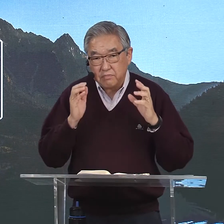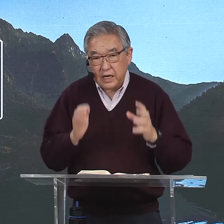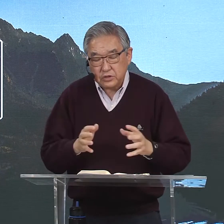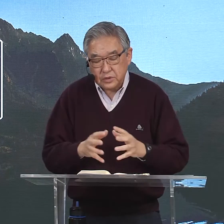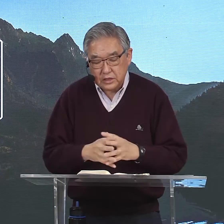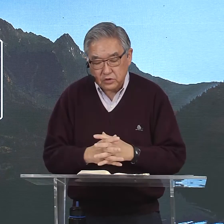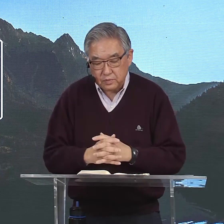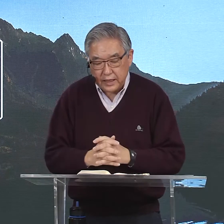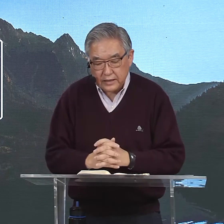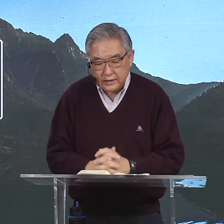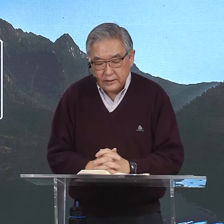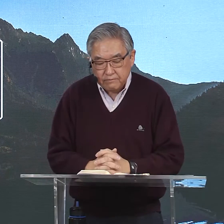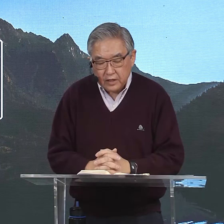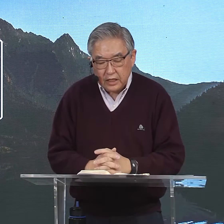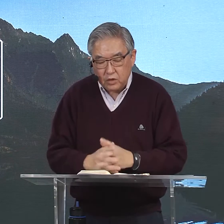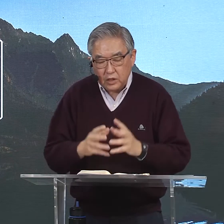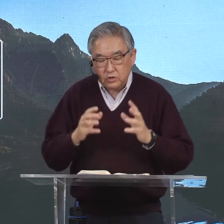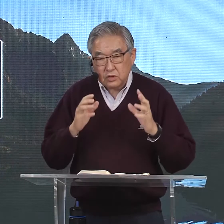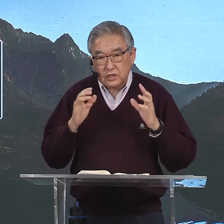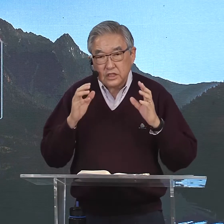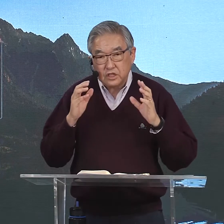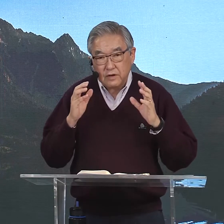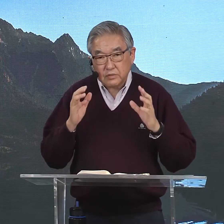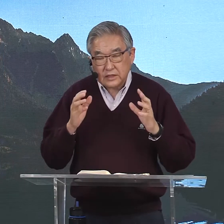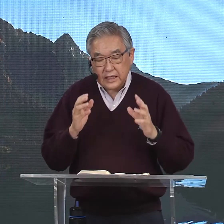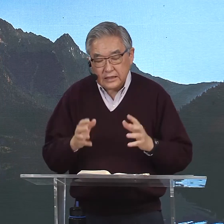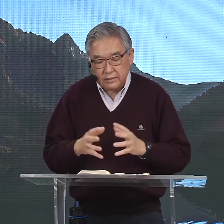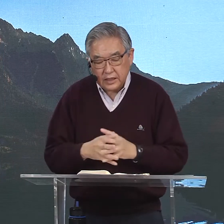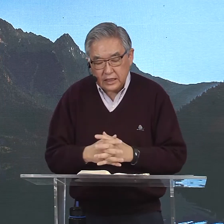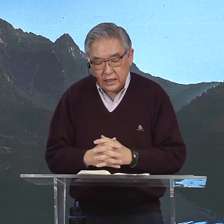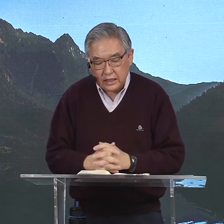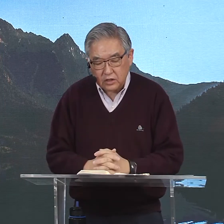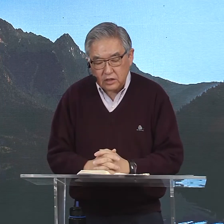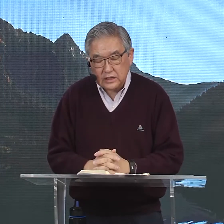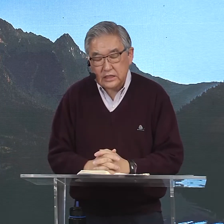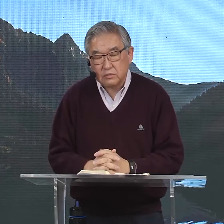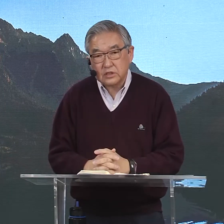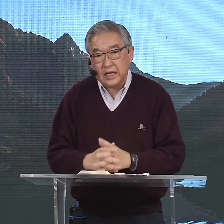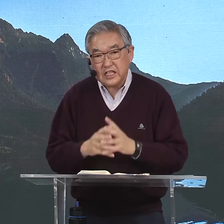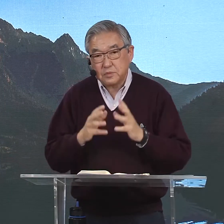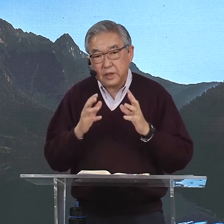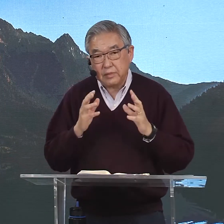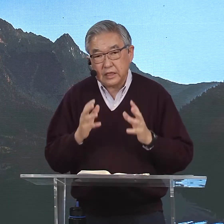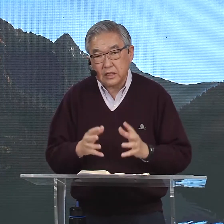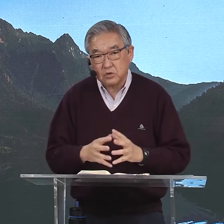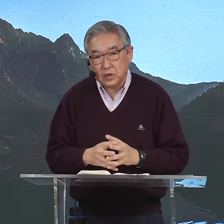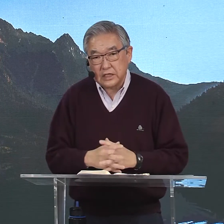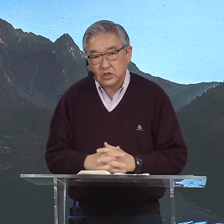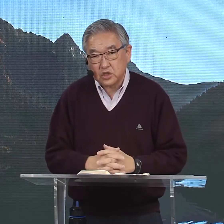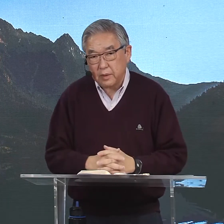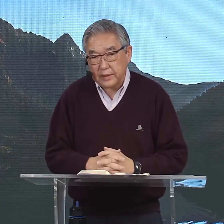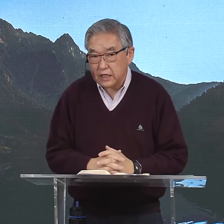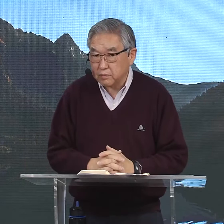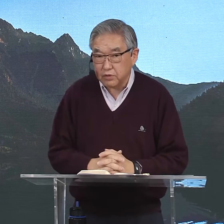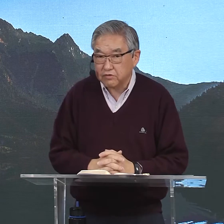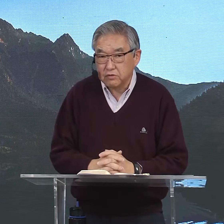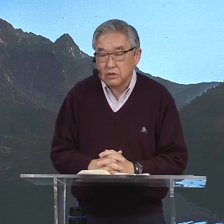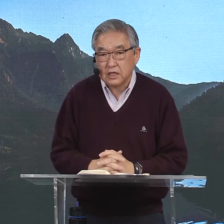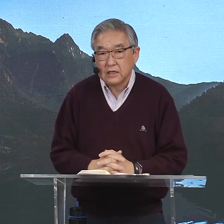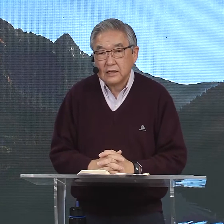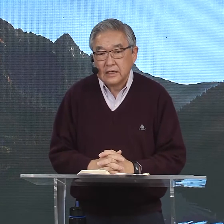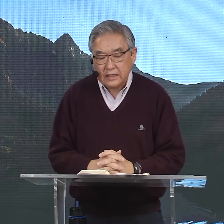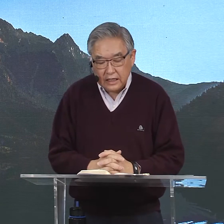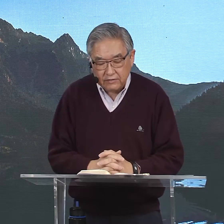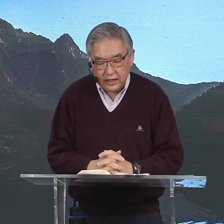colocados debaixo dos seus pés enquanto nós estivemos nessa batalha nós estamos experimentando cristo de uma maneira